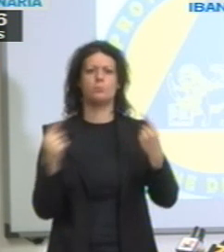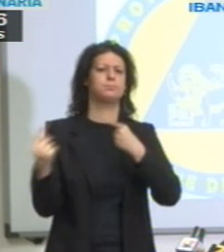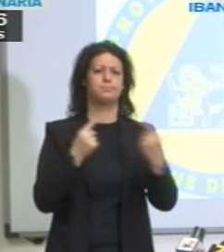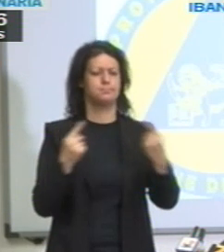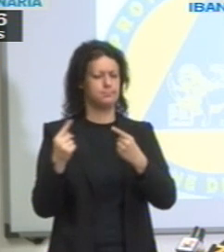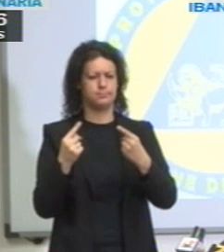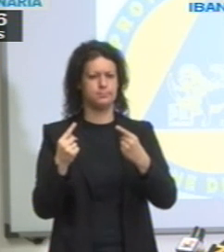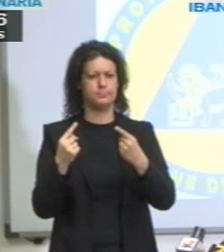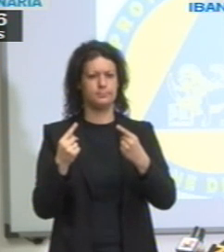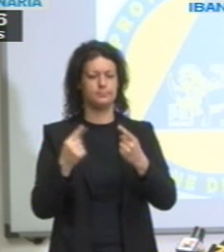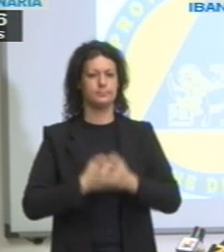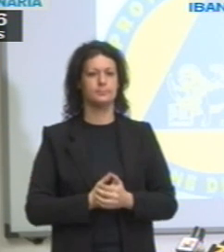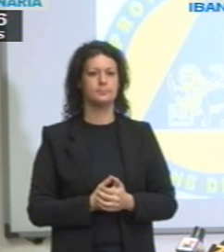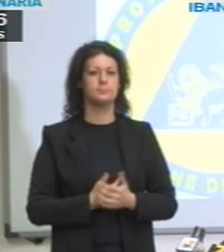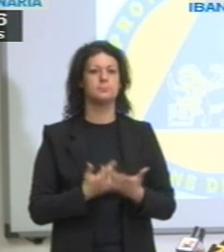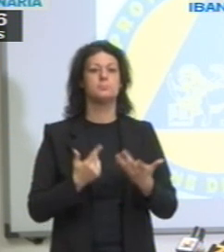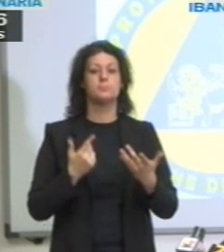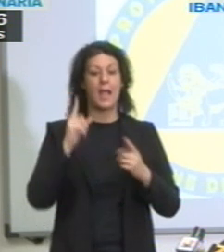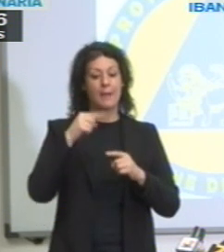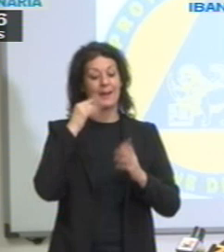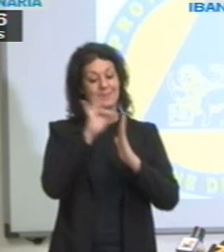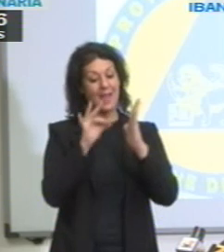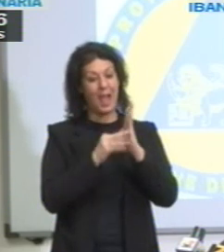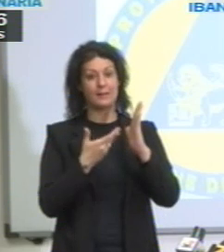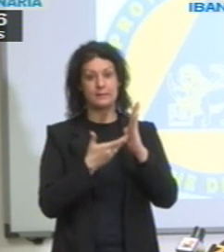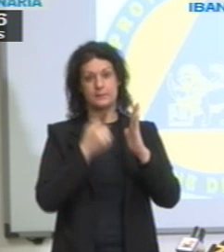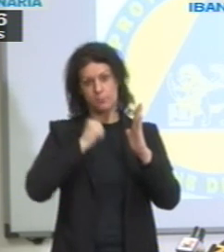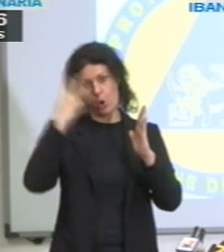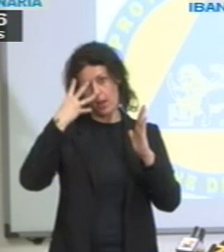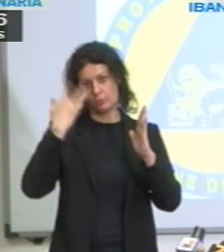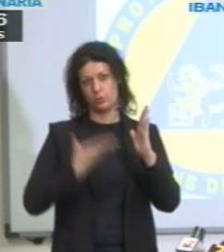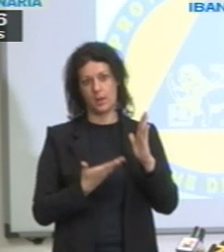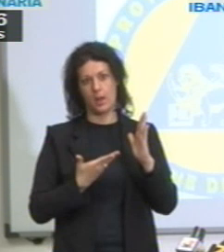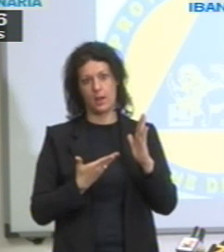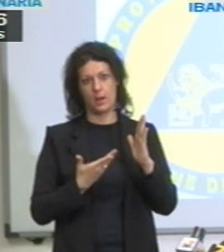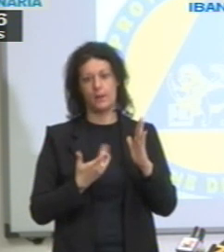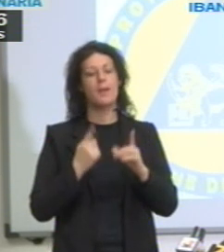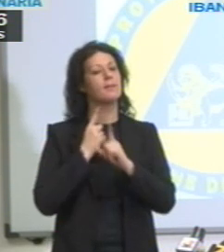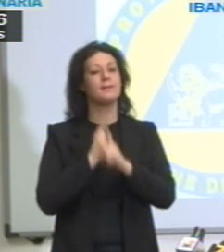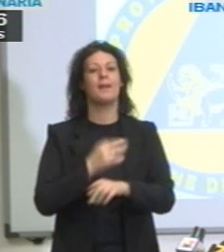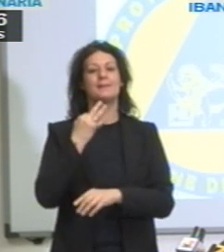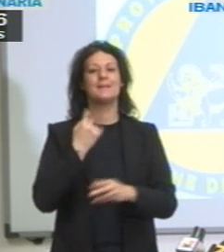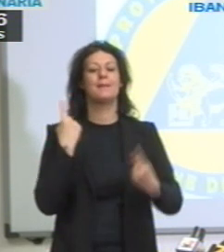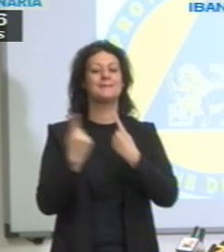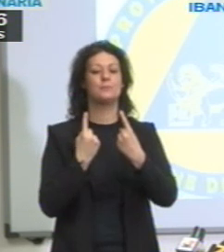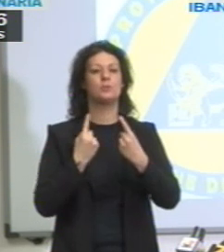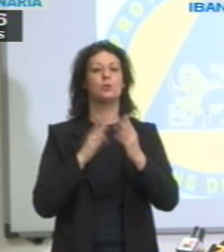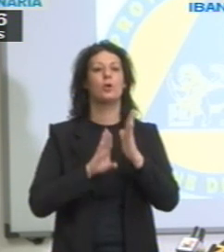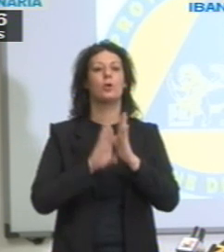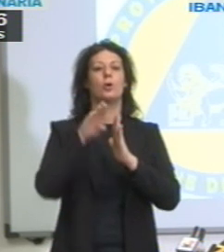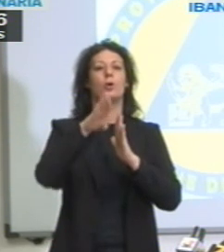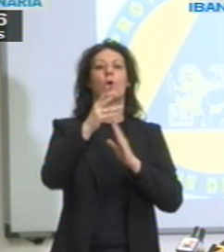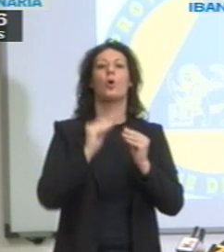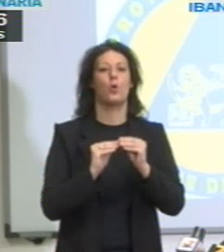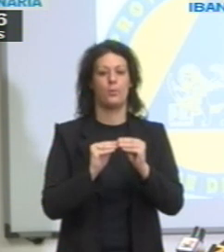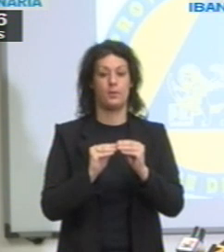ovviamente anche altri ragionamenti rispetto alle date, ma tutto è funzionale al fatto di vedere come andrà. Guardate che il 4 è una grande prova del